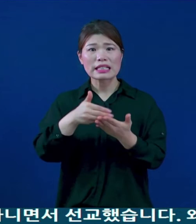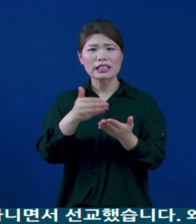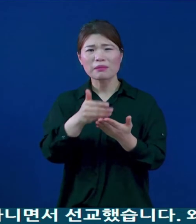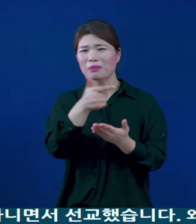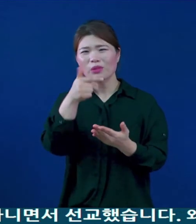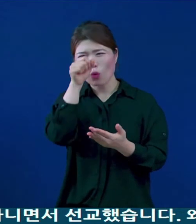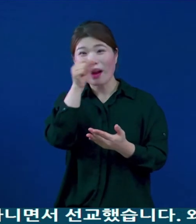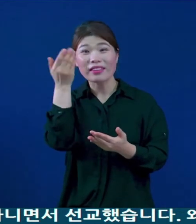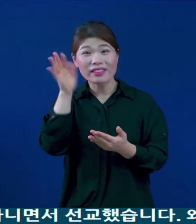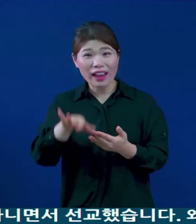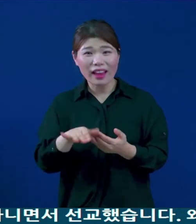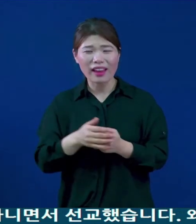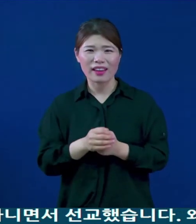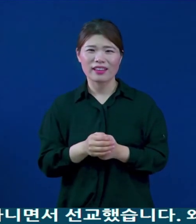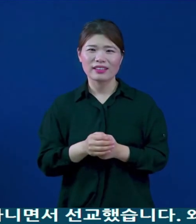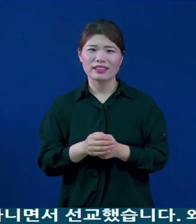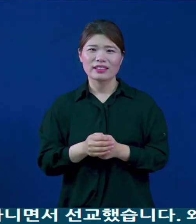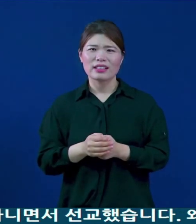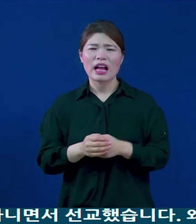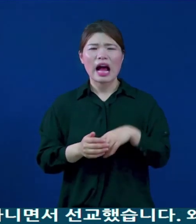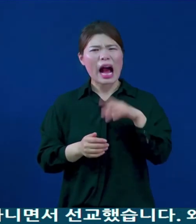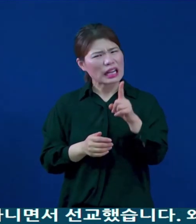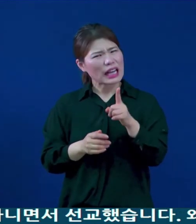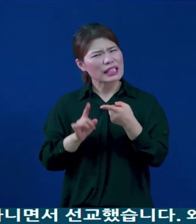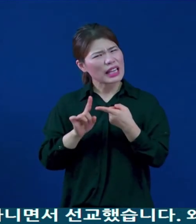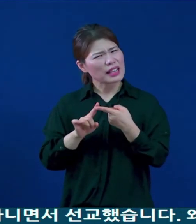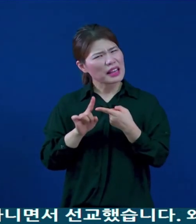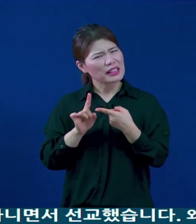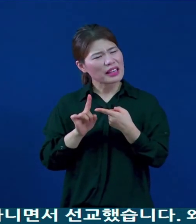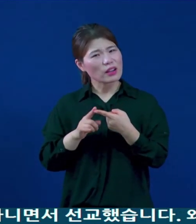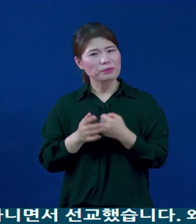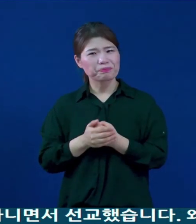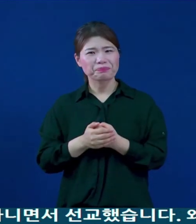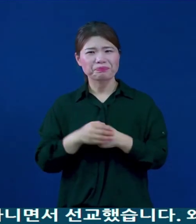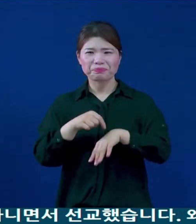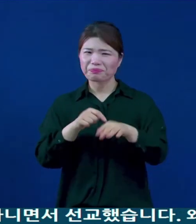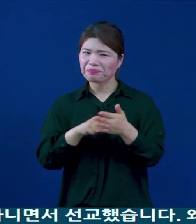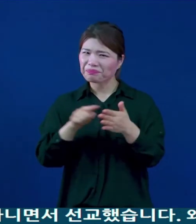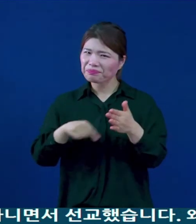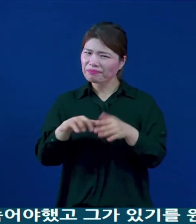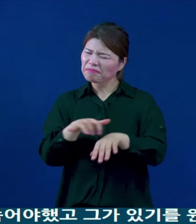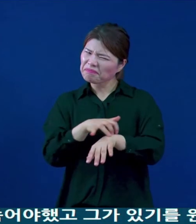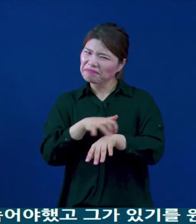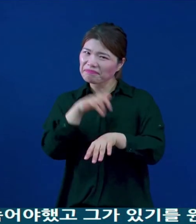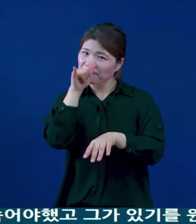좋았는데 한 가지 제 마음에 좀 불편한 게 있었습니다.